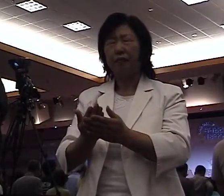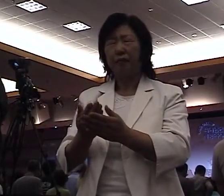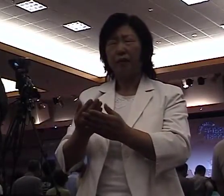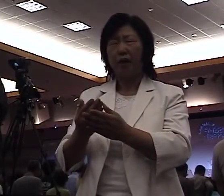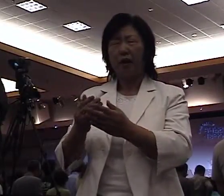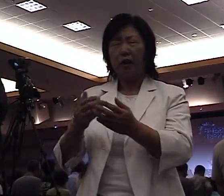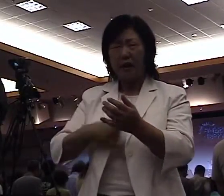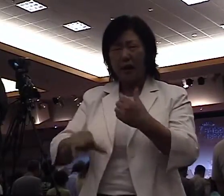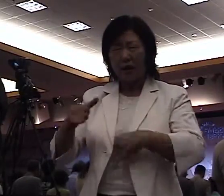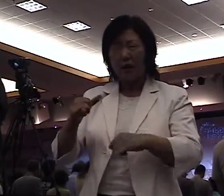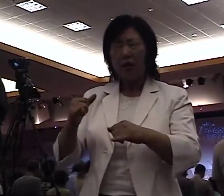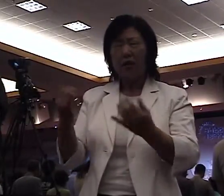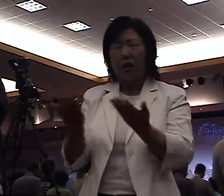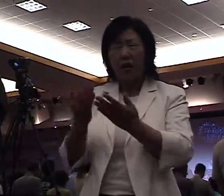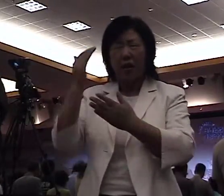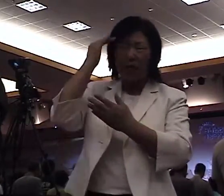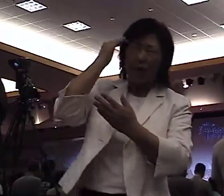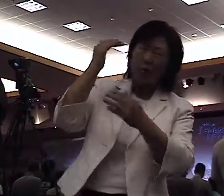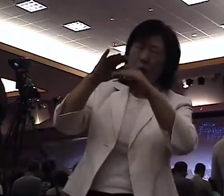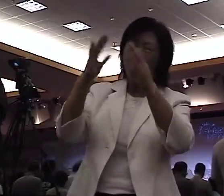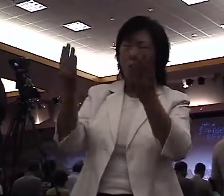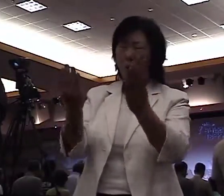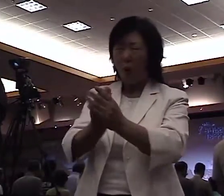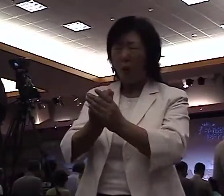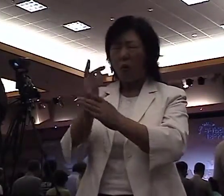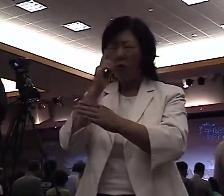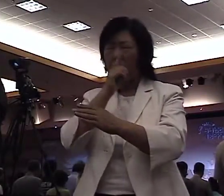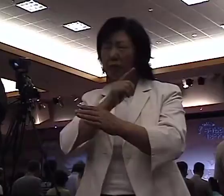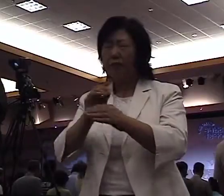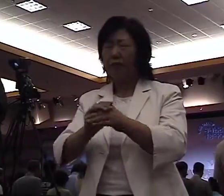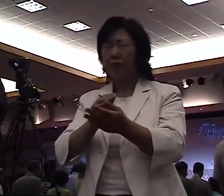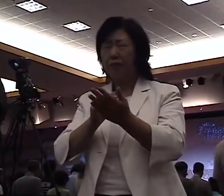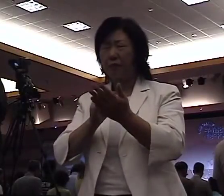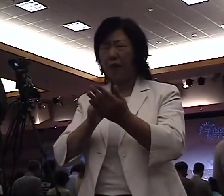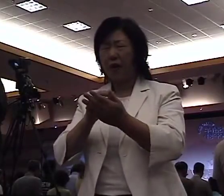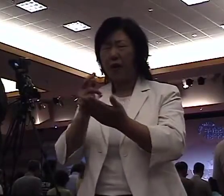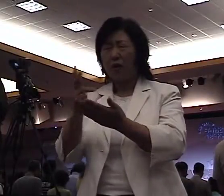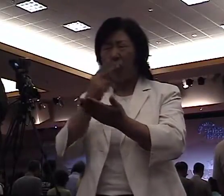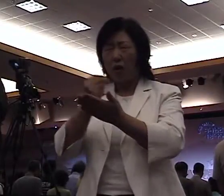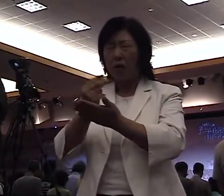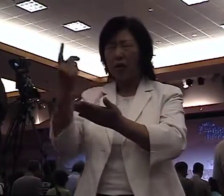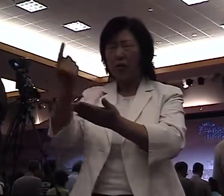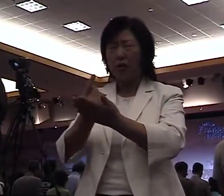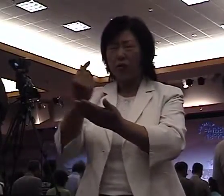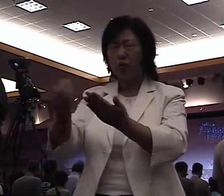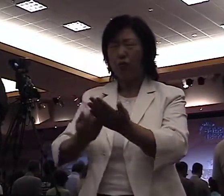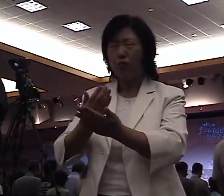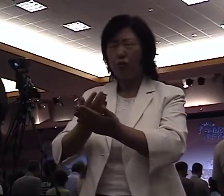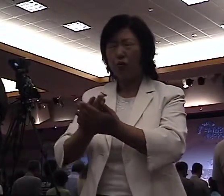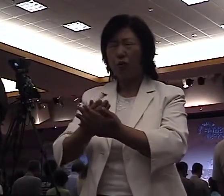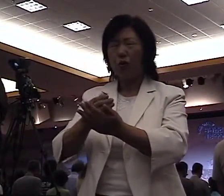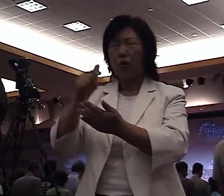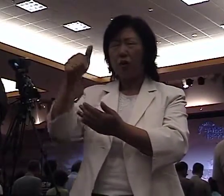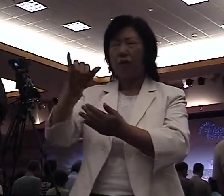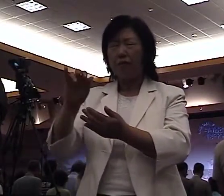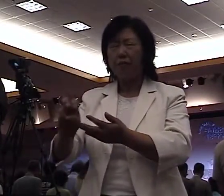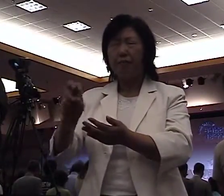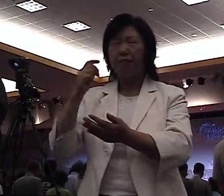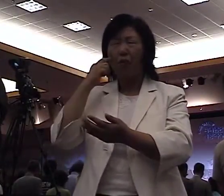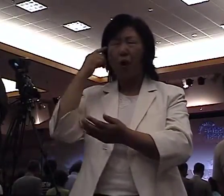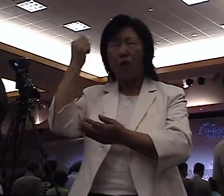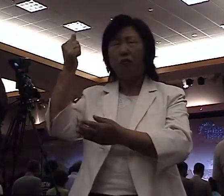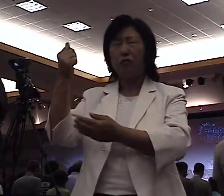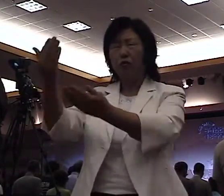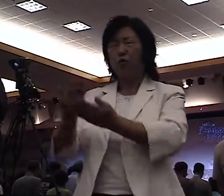방해하는 모든 악한 것들을 성령님께서 여호와이시로 임하옵소서. 이제 김승 목사님께서